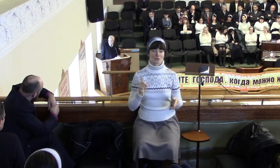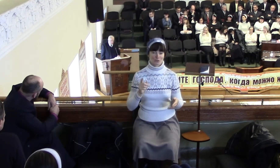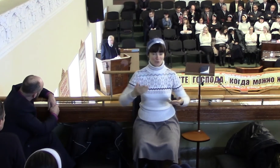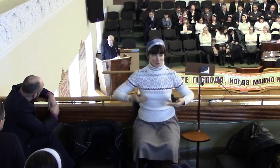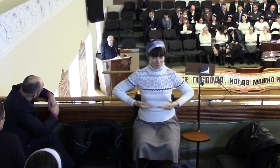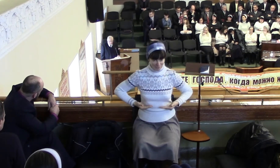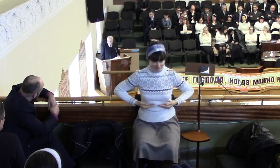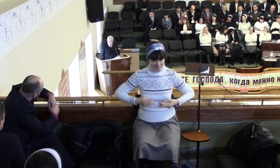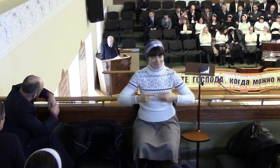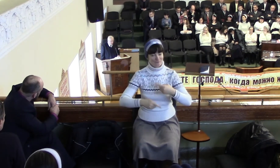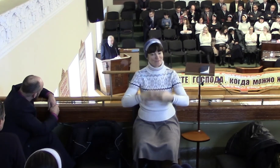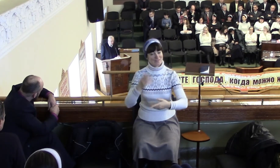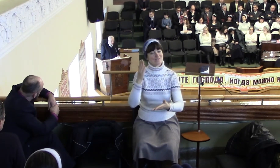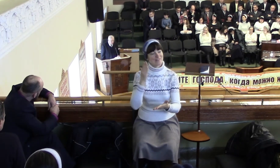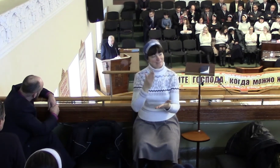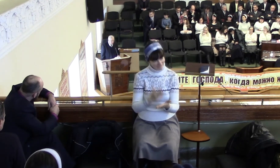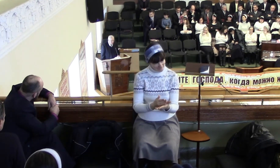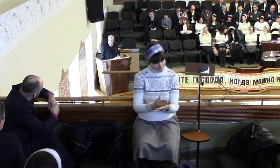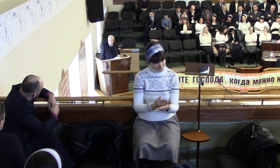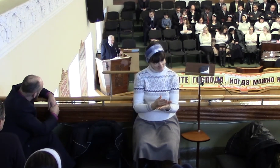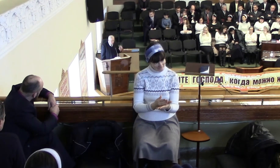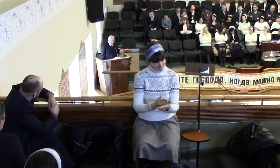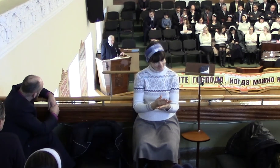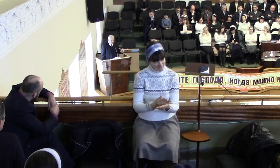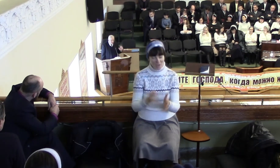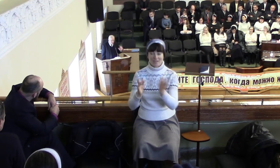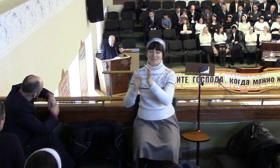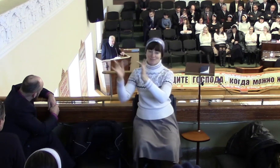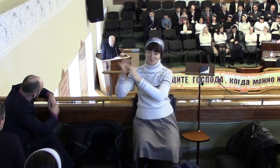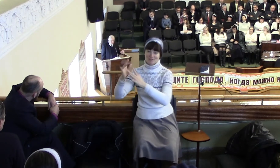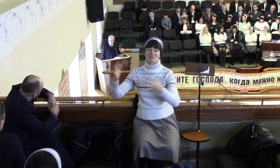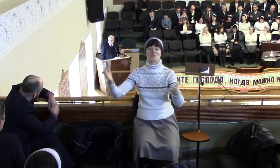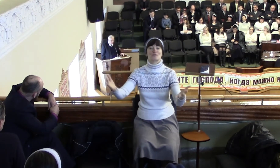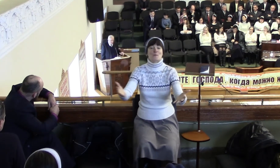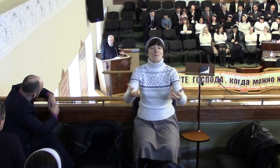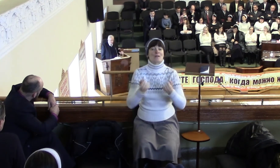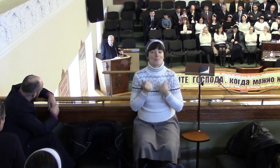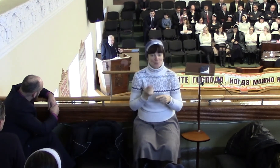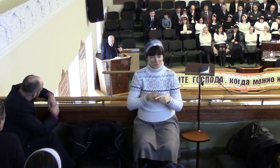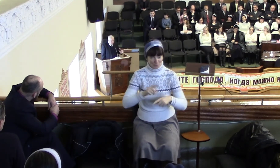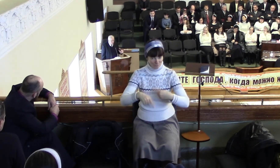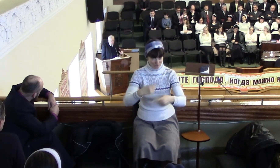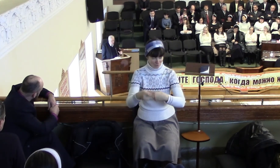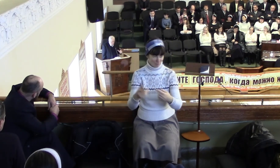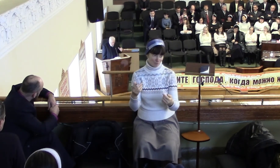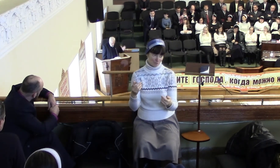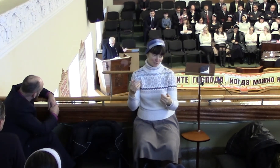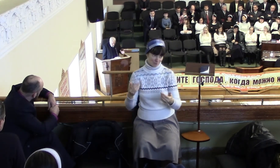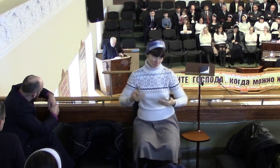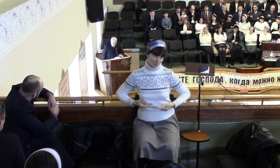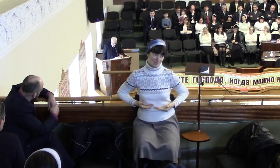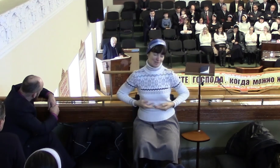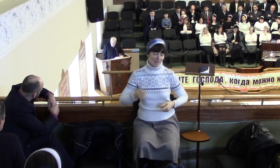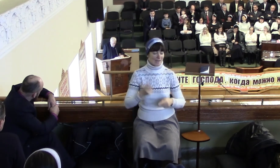вечная есть, и ее приобрел Иисус Христос. Он веровал в Иисуса Христа. Он веровал, и когда